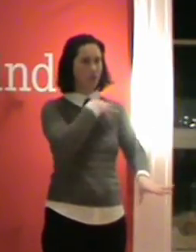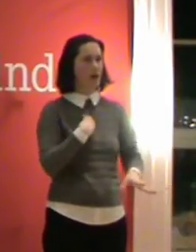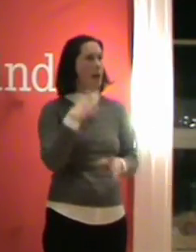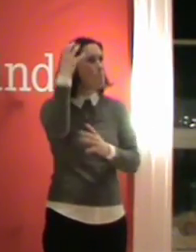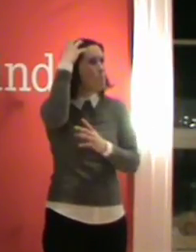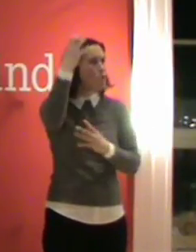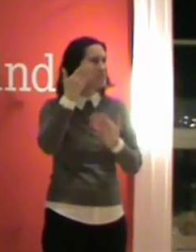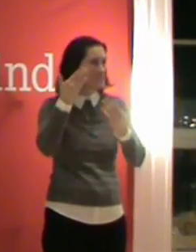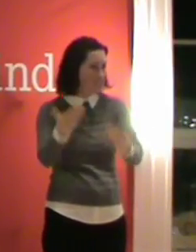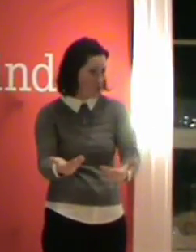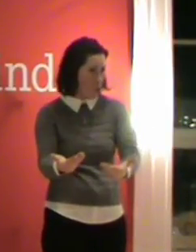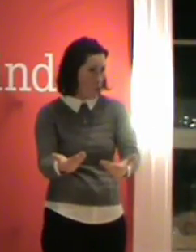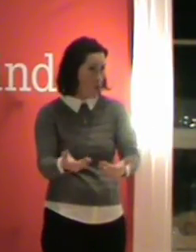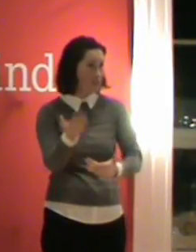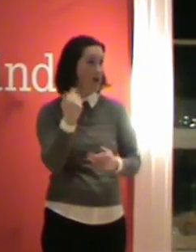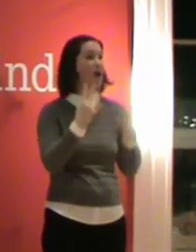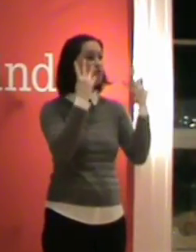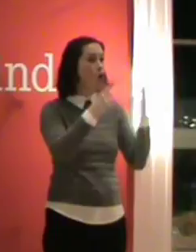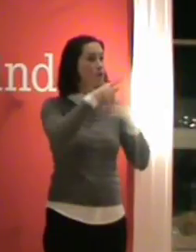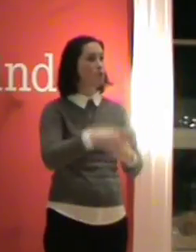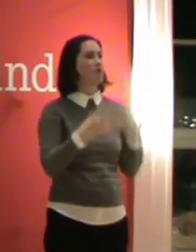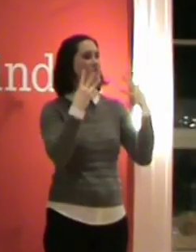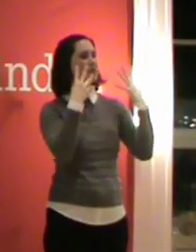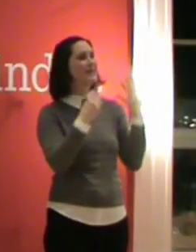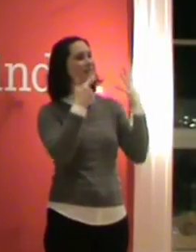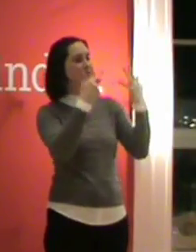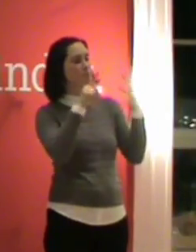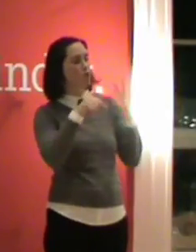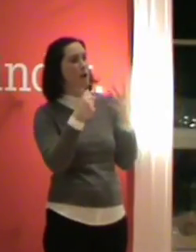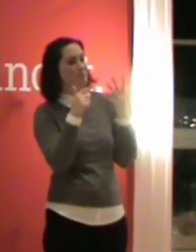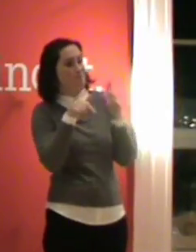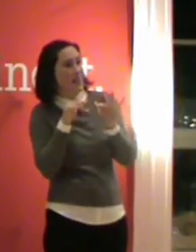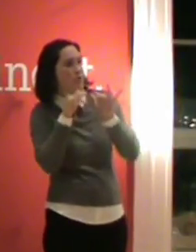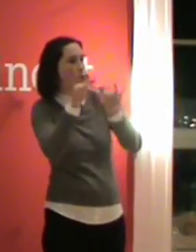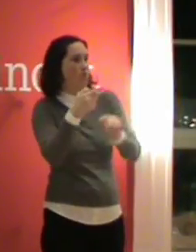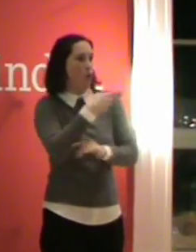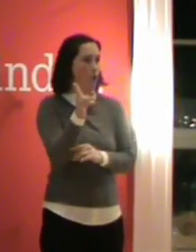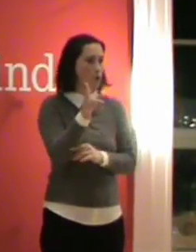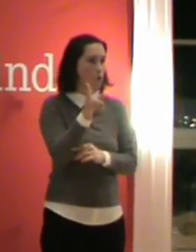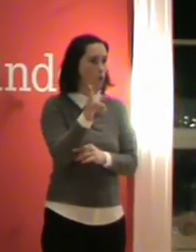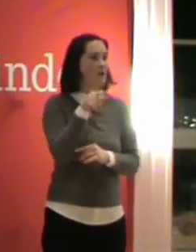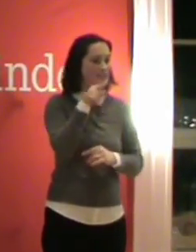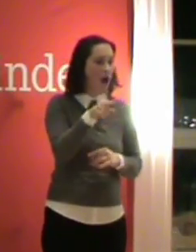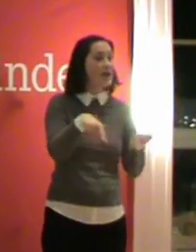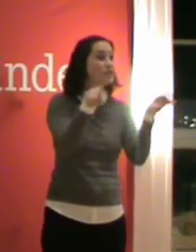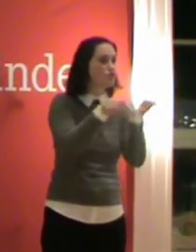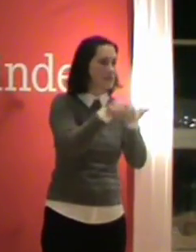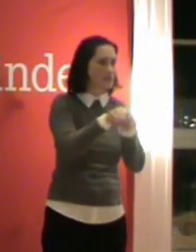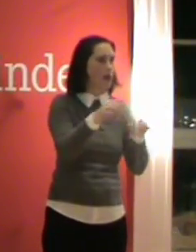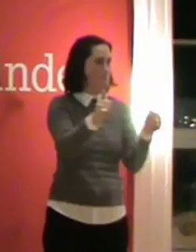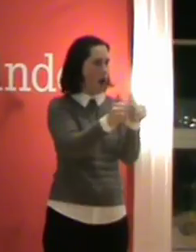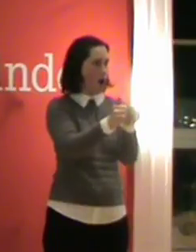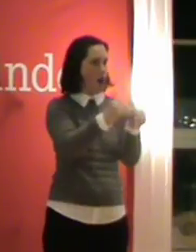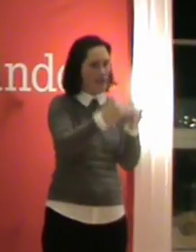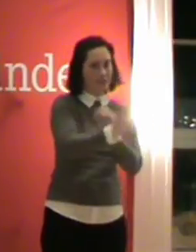richtig genannt, aber 994,7 Millionen Euro hat das reichste Geschwisterpaar dieses Landes im Mai des